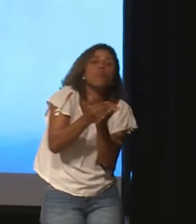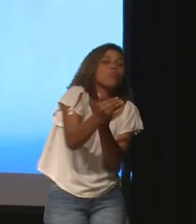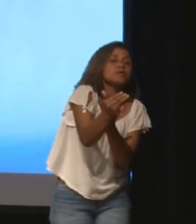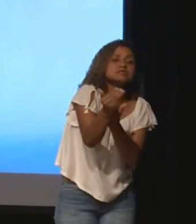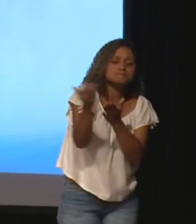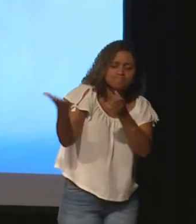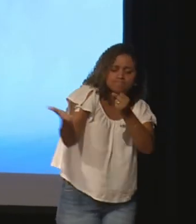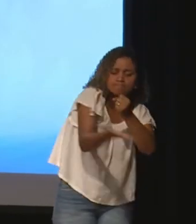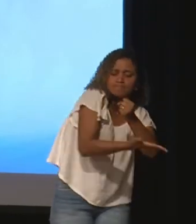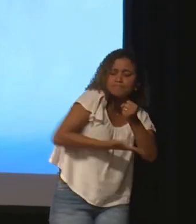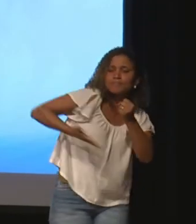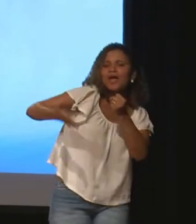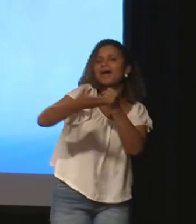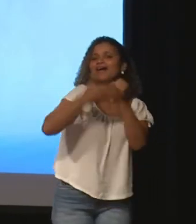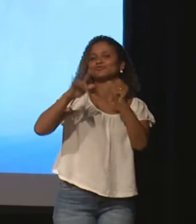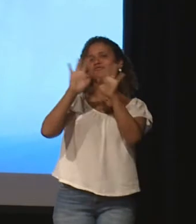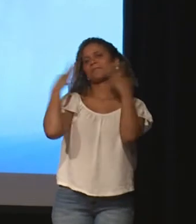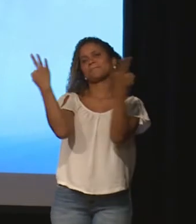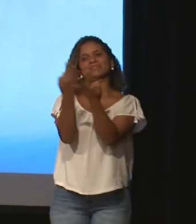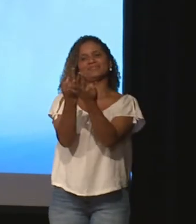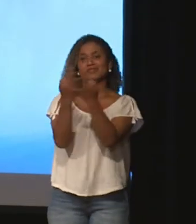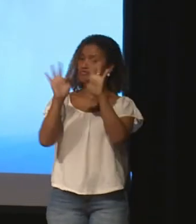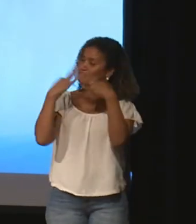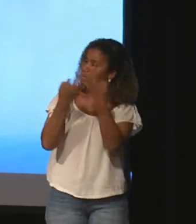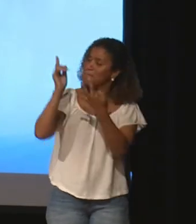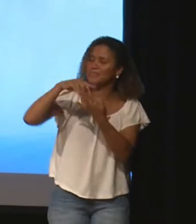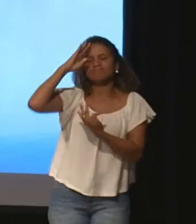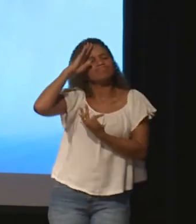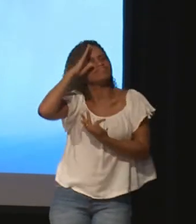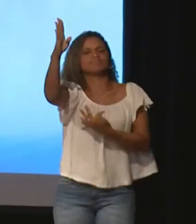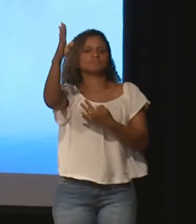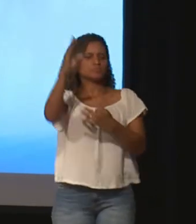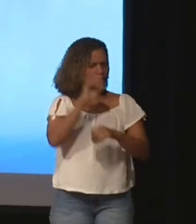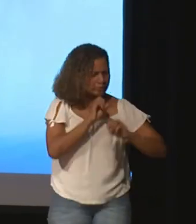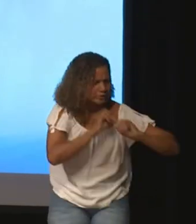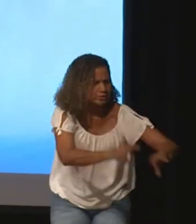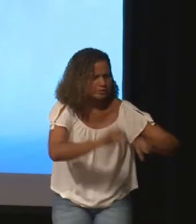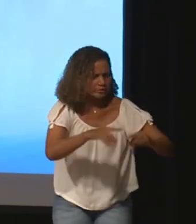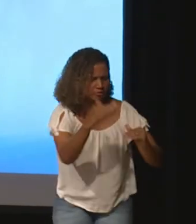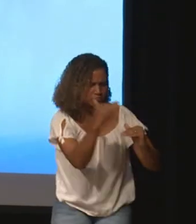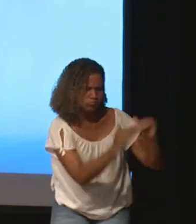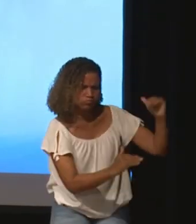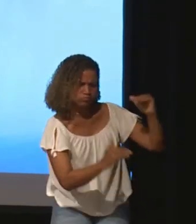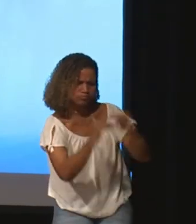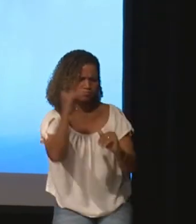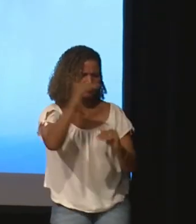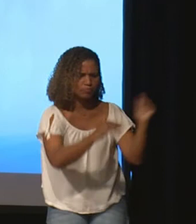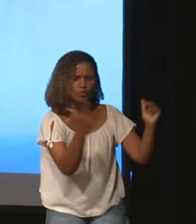o desabrochar de uma criança, a base é a família, é a principal fonte de